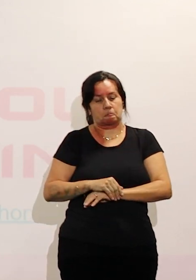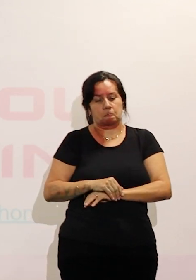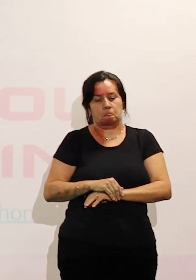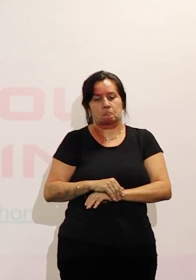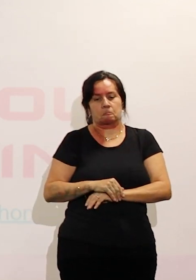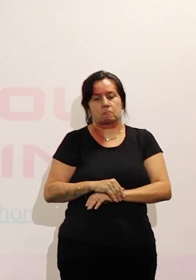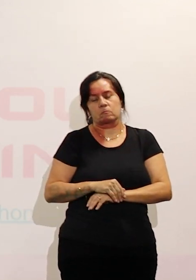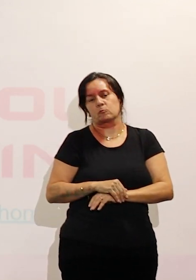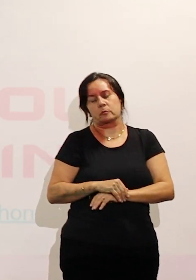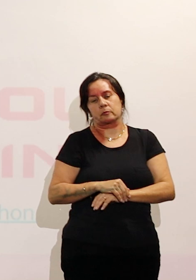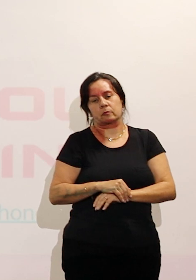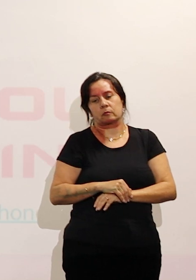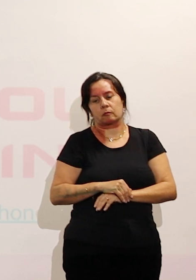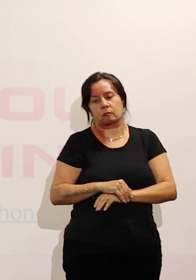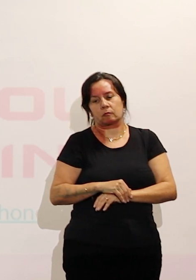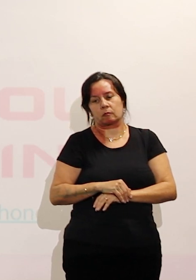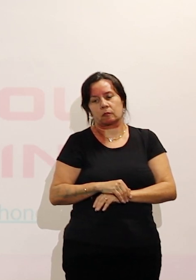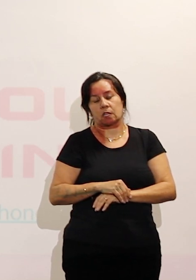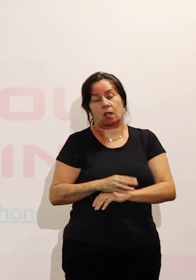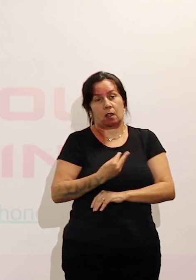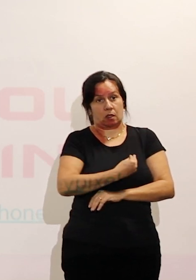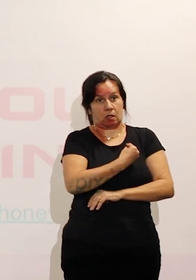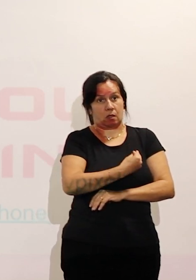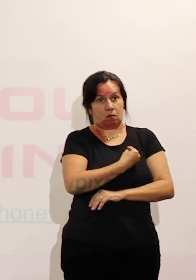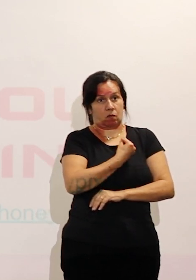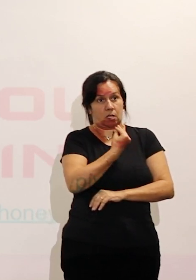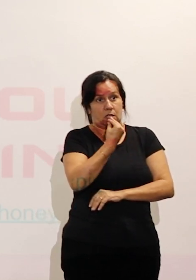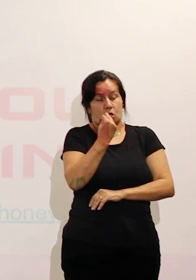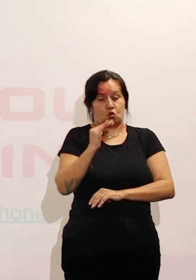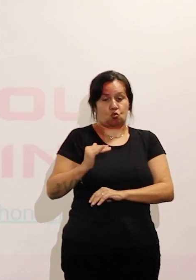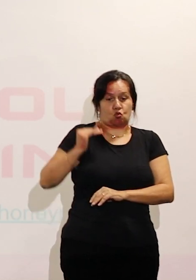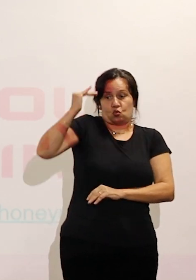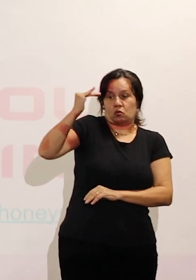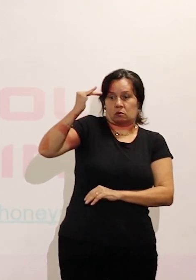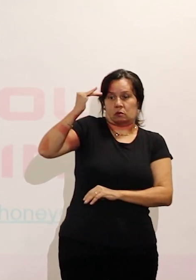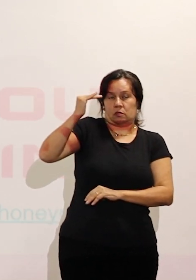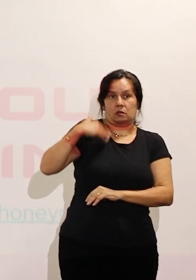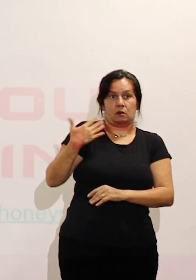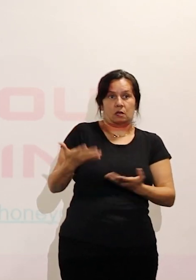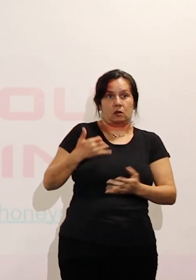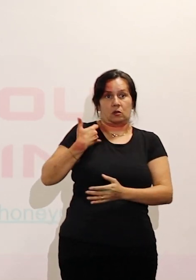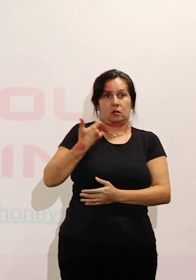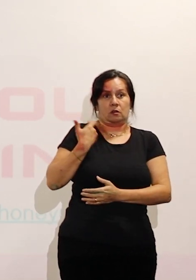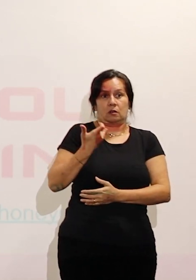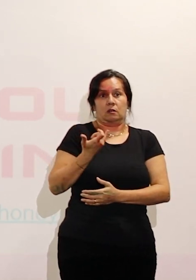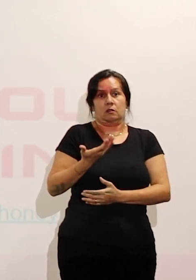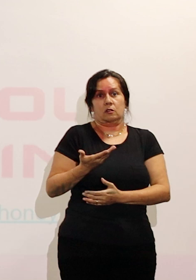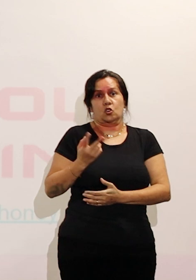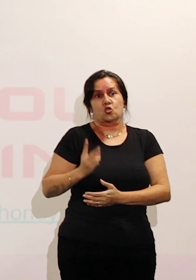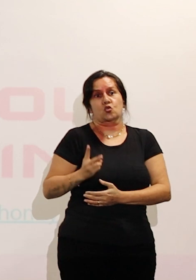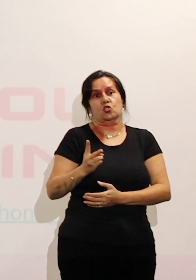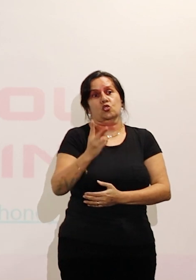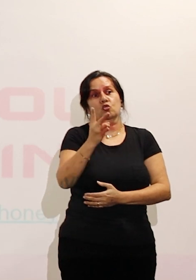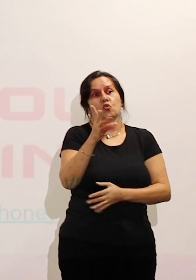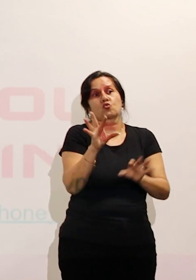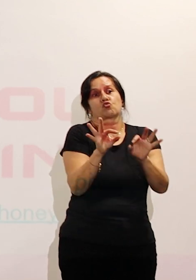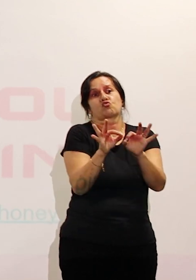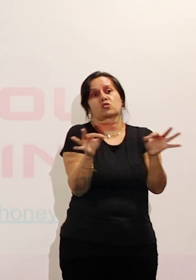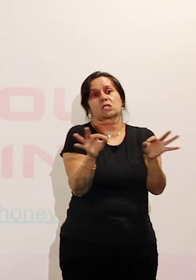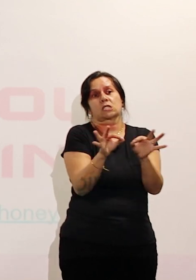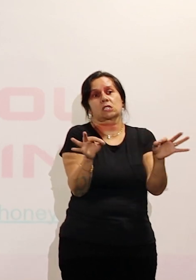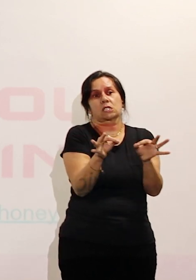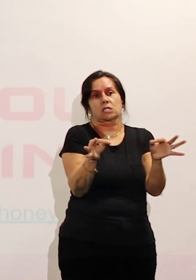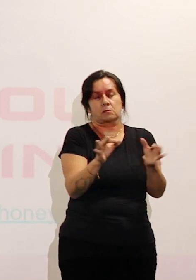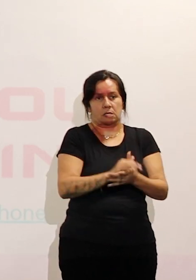né? Assim, o cara subiu na vida e chegou, ficou rico, mas o cara continua usando um visual humildão, o cara continua na